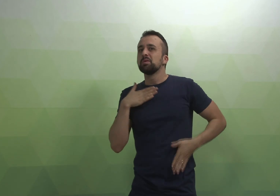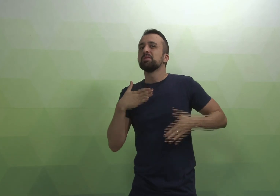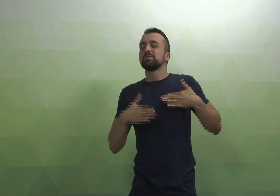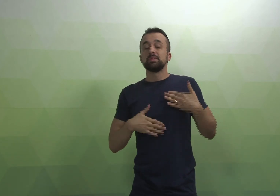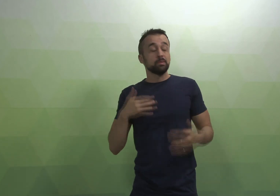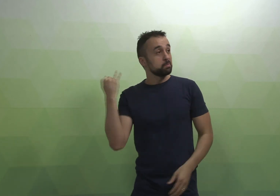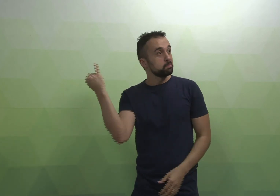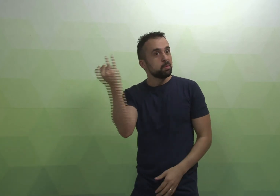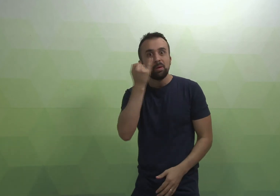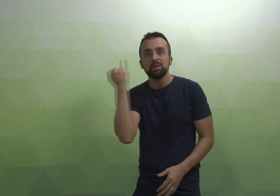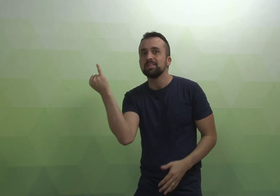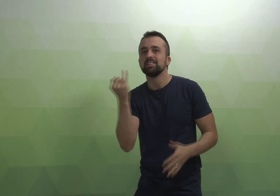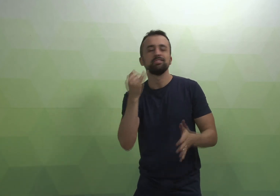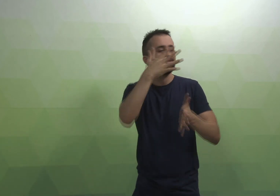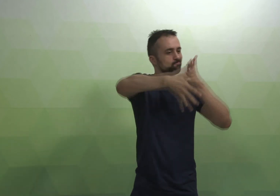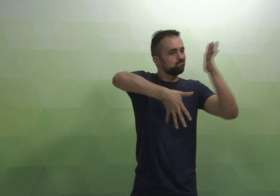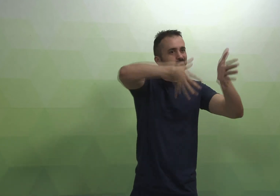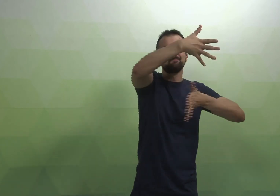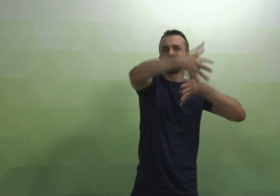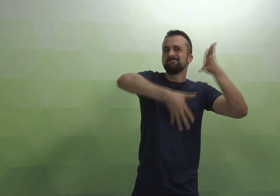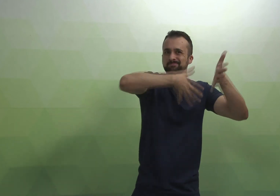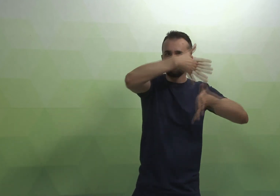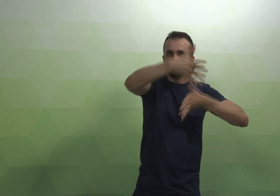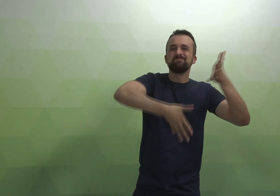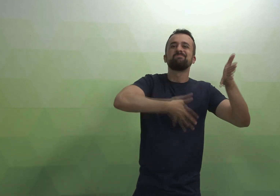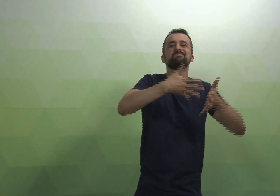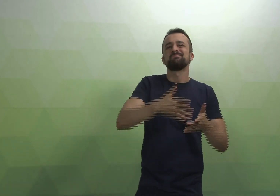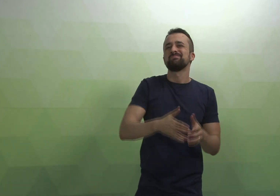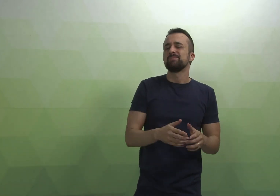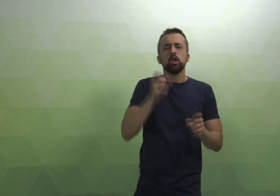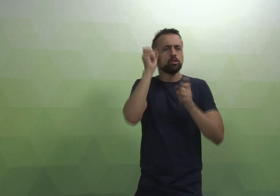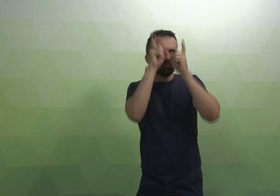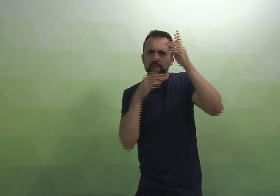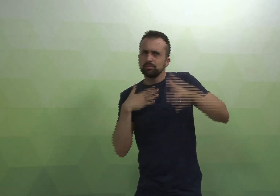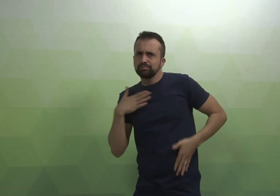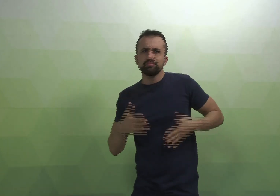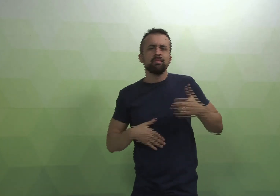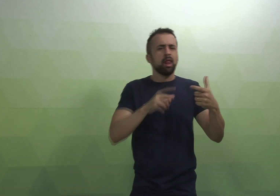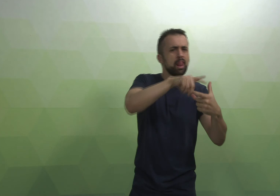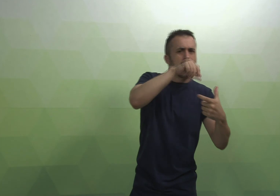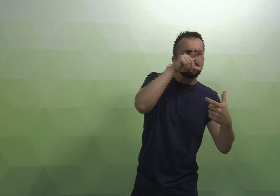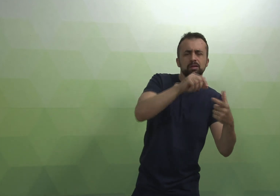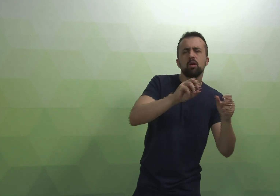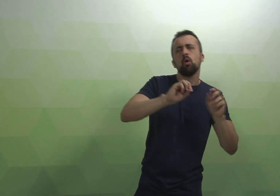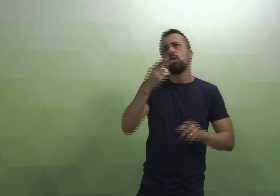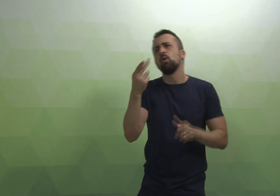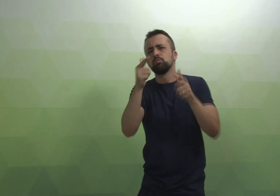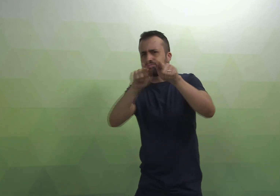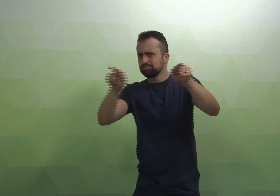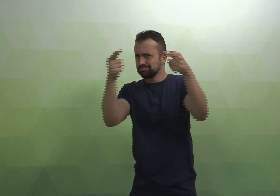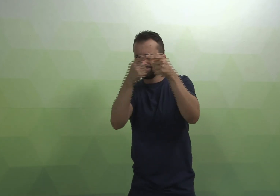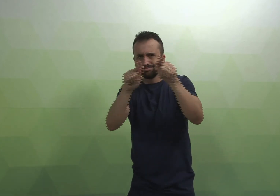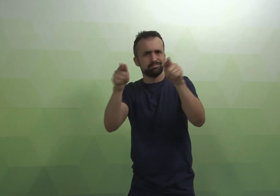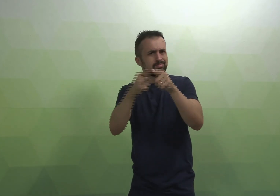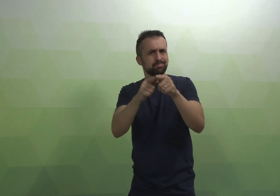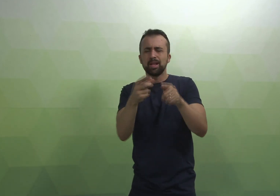Viram como as expressões não manuais são importantes nas línguas de sinais, sejam as lexicais ou as gramaticais?